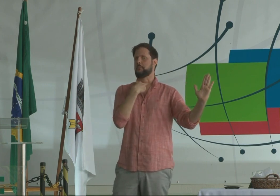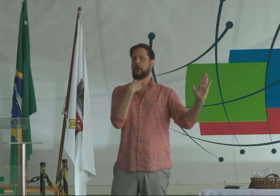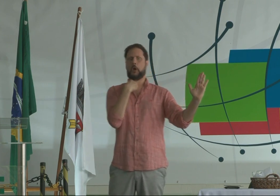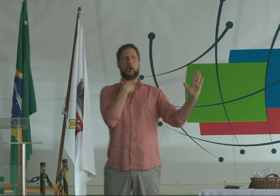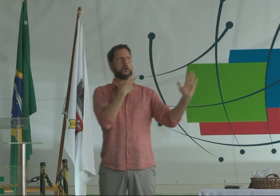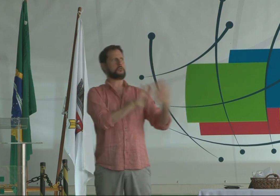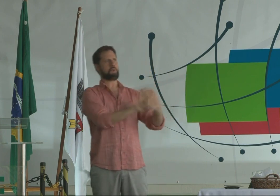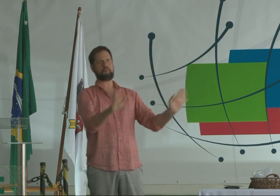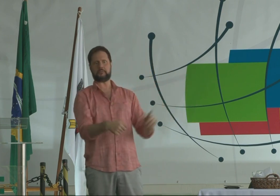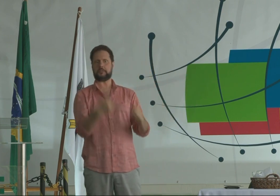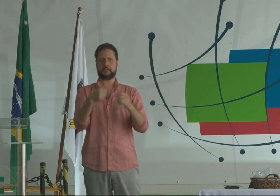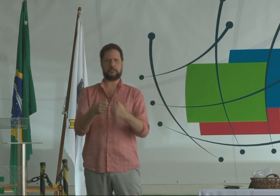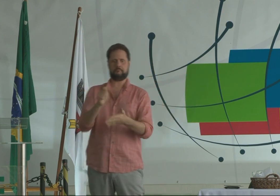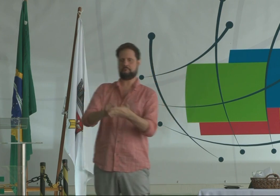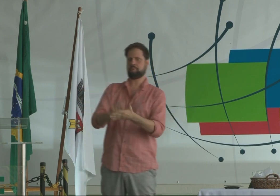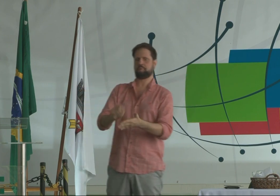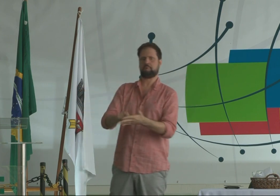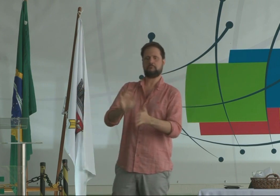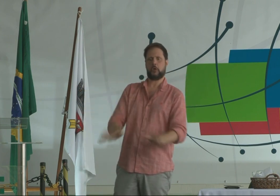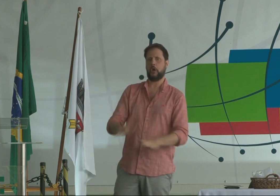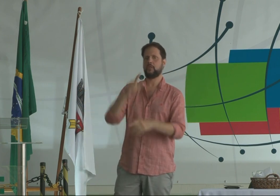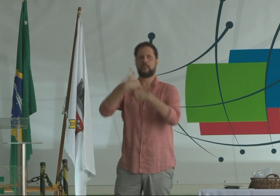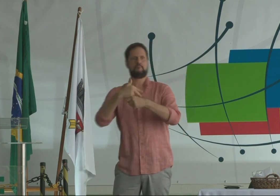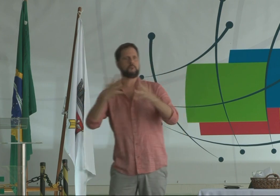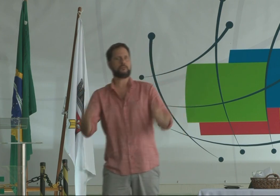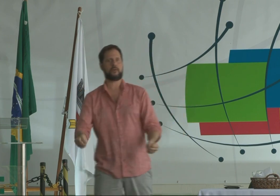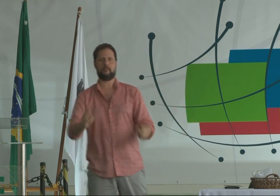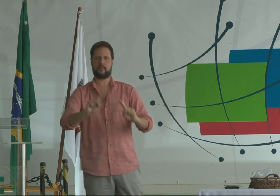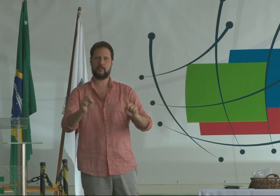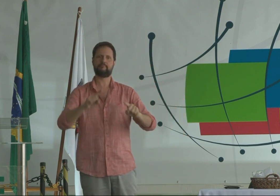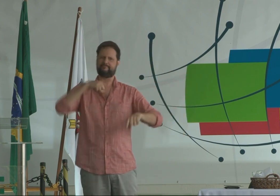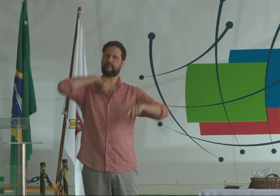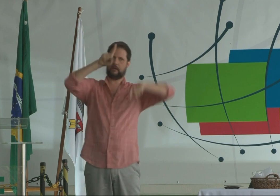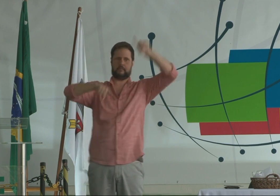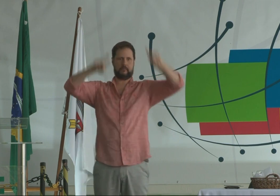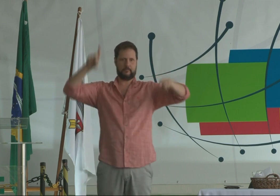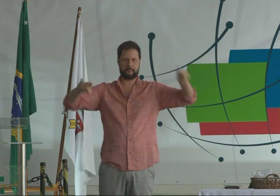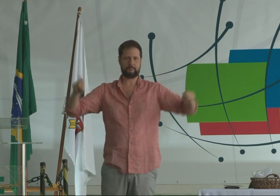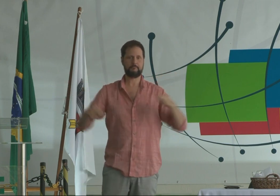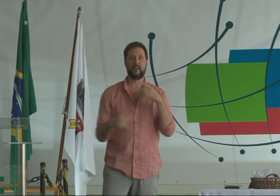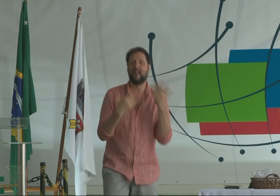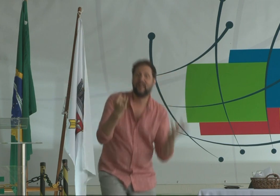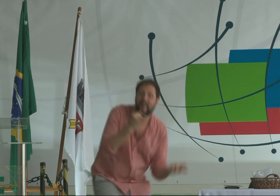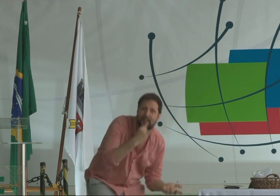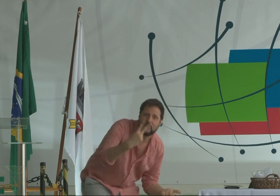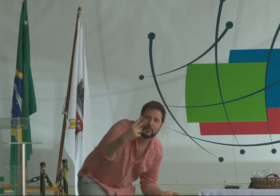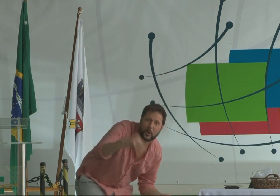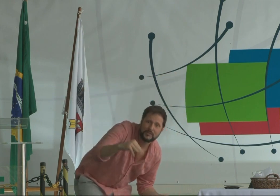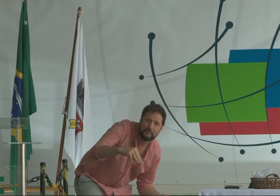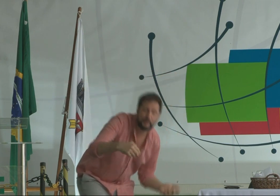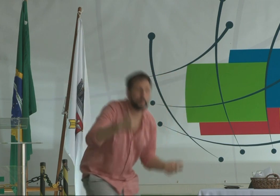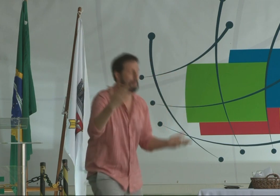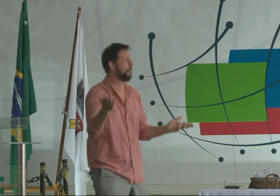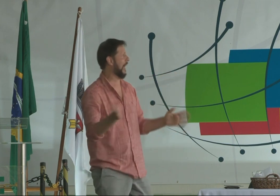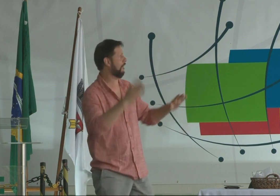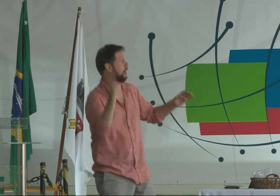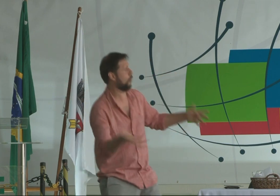adotaram, outras não. Algumas falam, por isso não pode, porque a legislação fala isso, a gente não vai aceitar. Não tem essas variações. Mas é uma questão